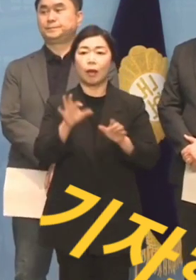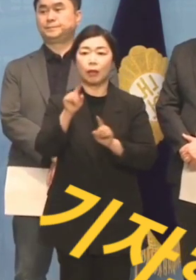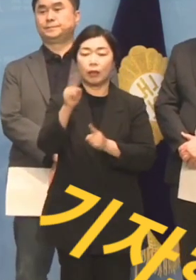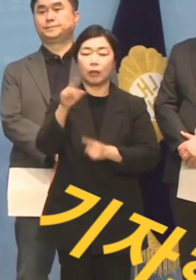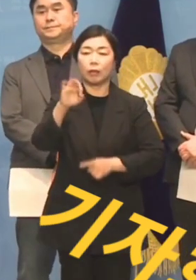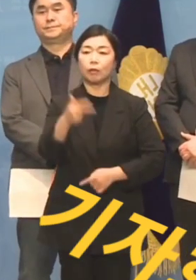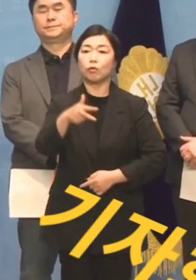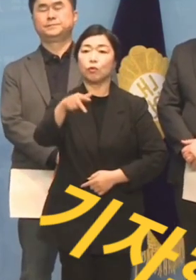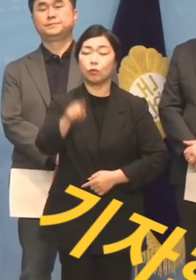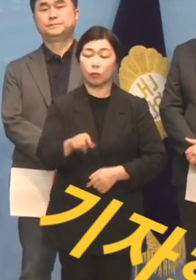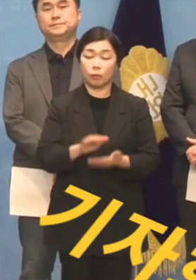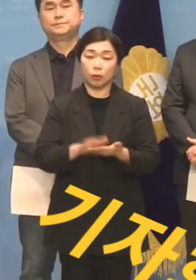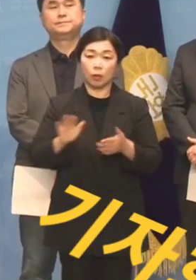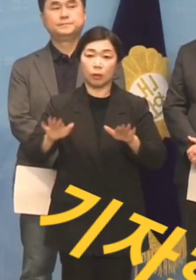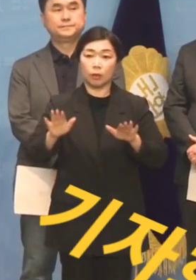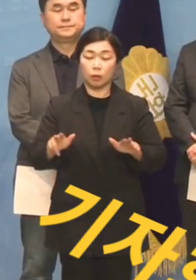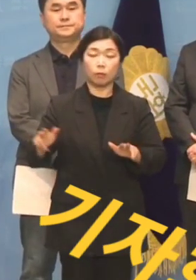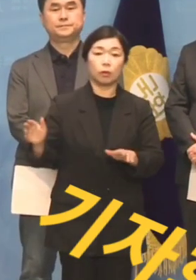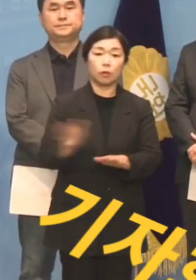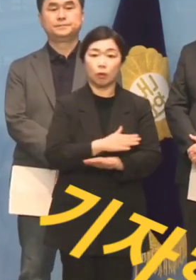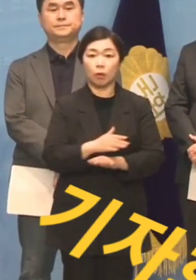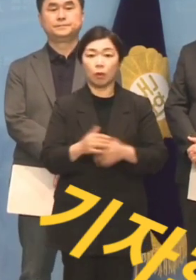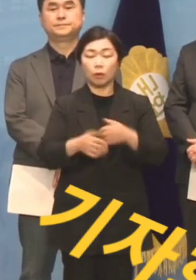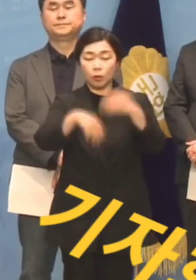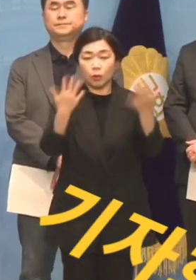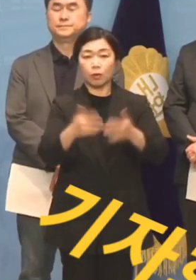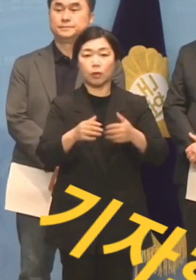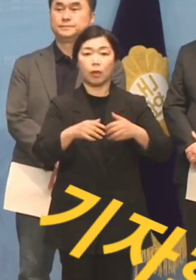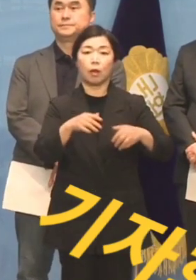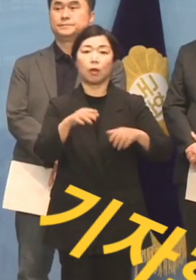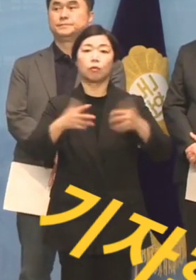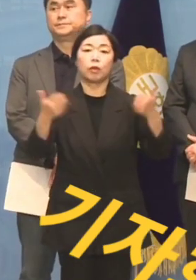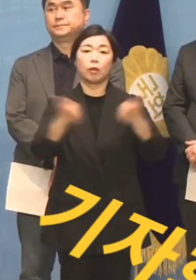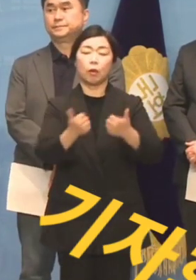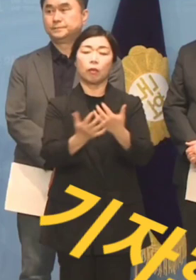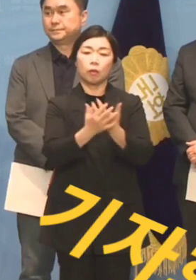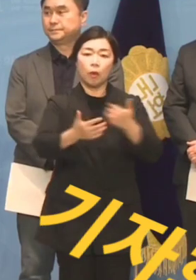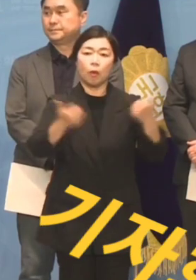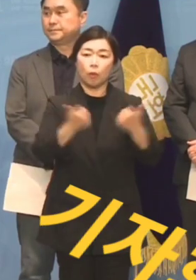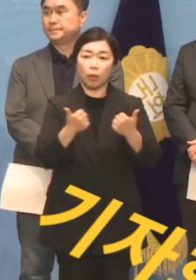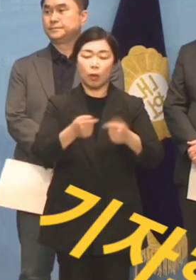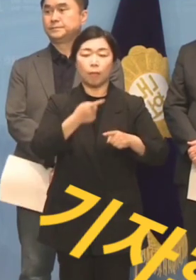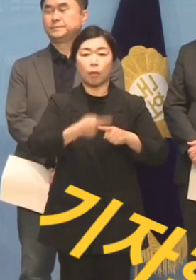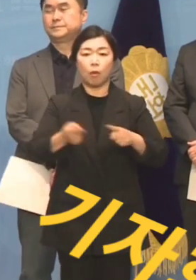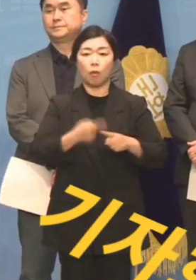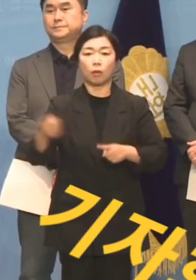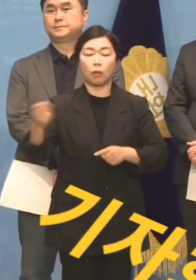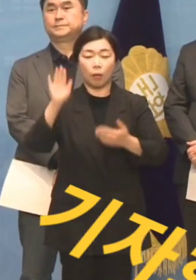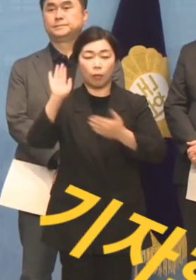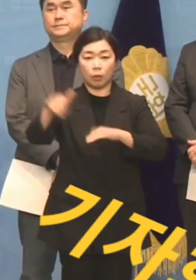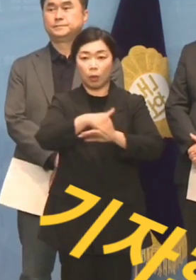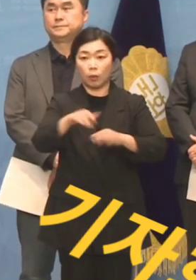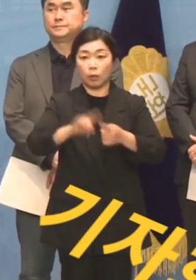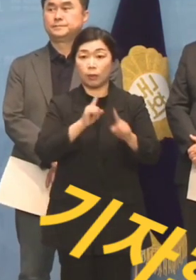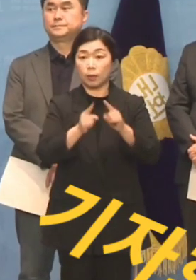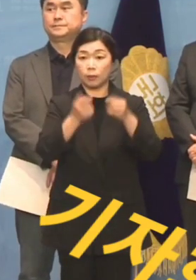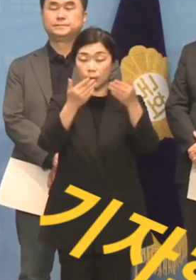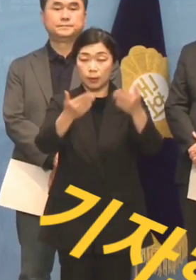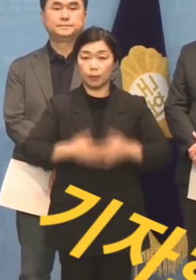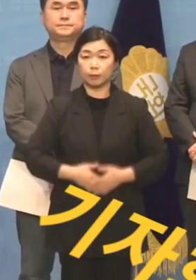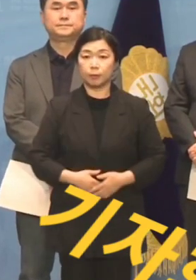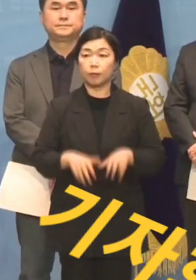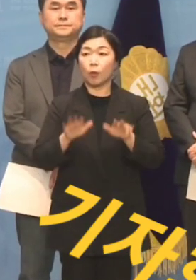지금부터 전원위원회의 성과 평가와 또 향후 계획과 관련해서 기자회견을 시작하도록